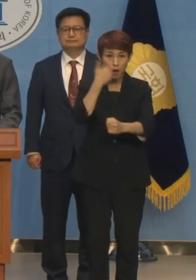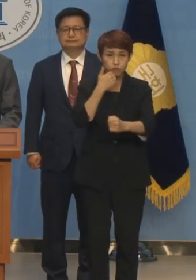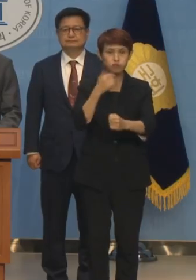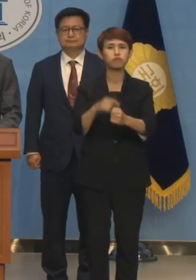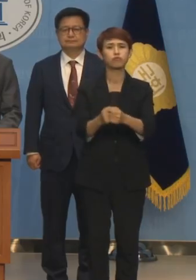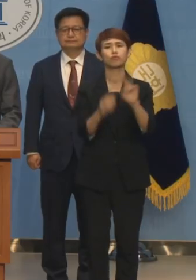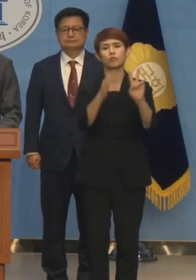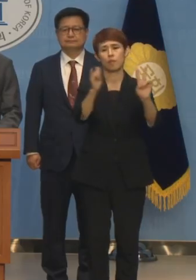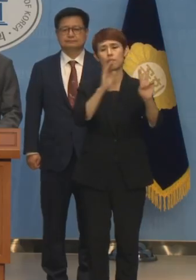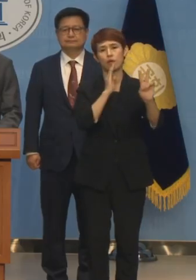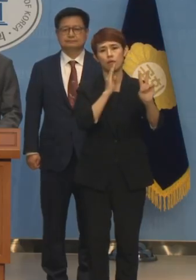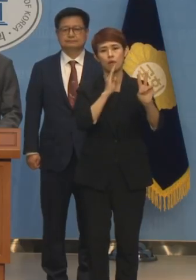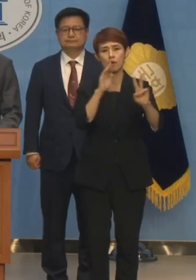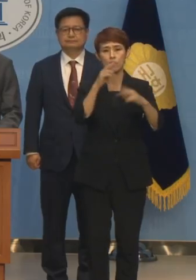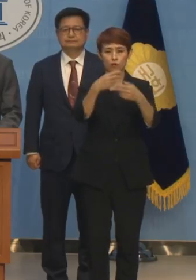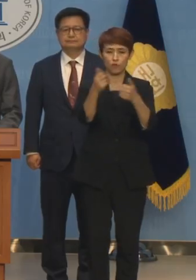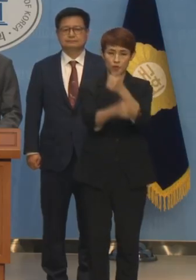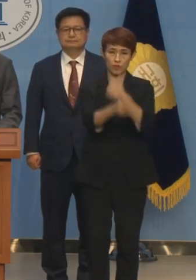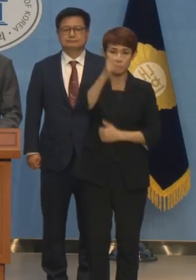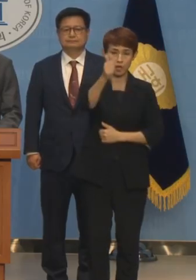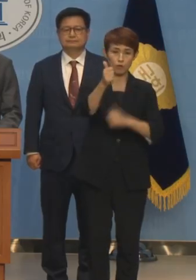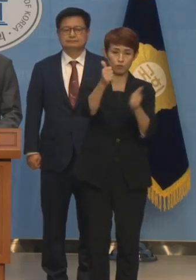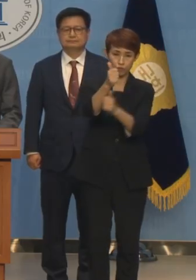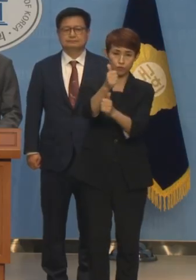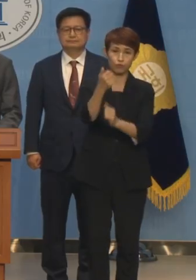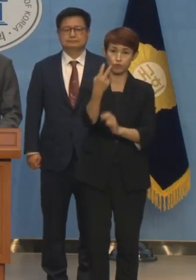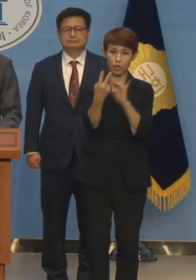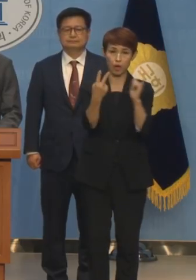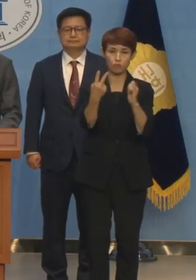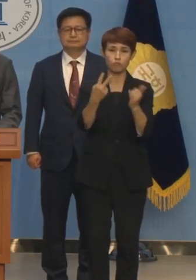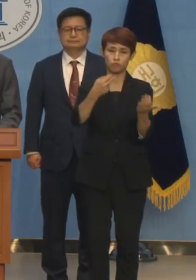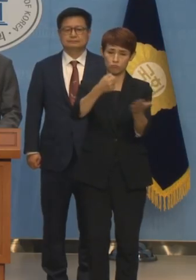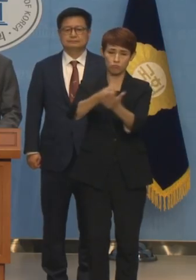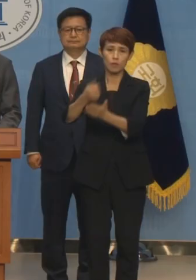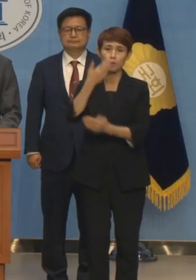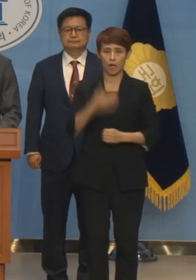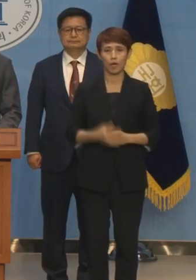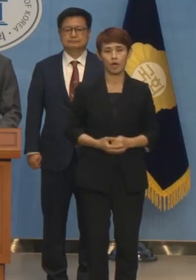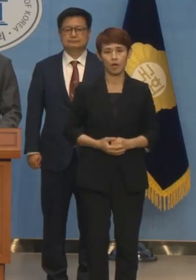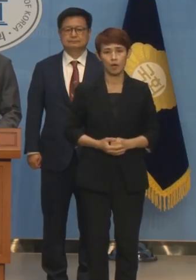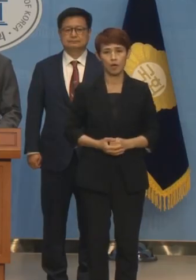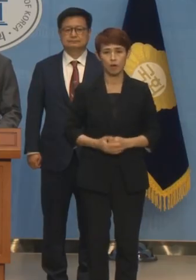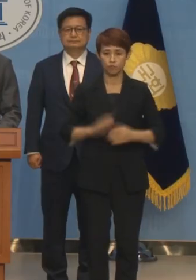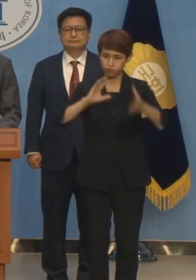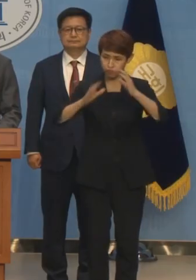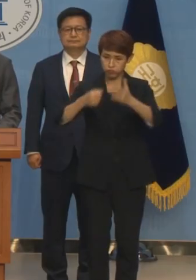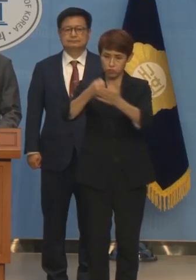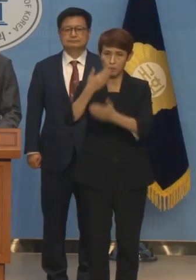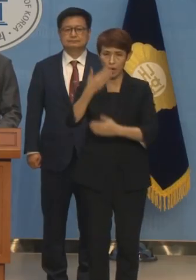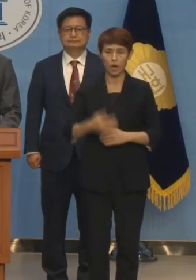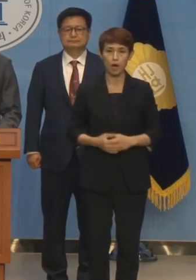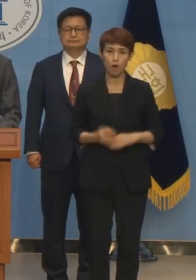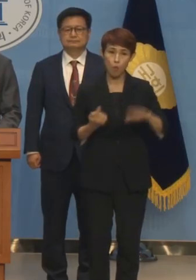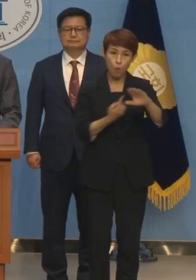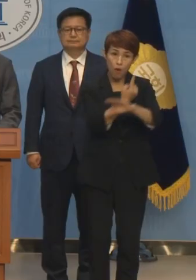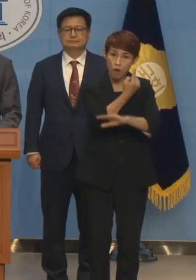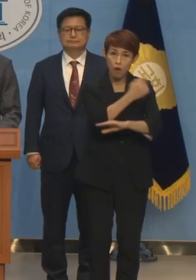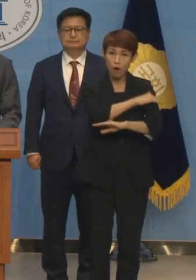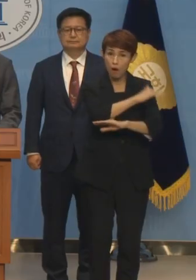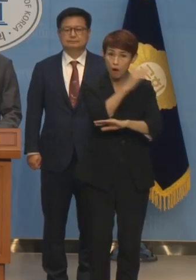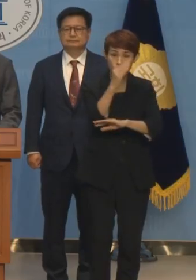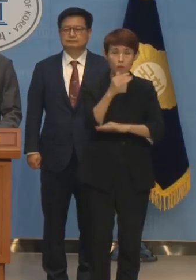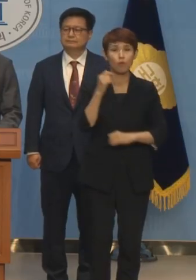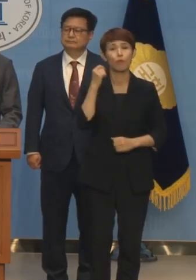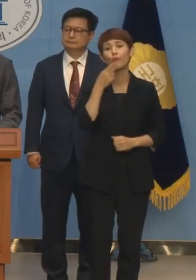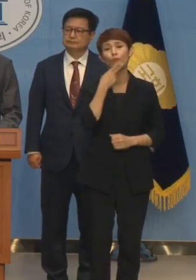위원장, 부위원장 2인에 의한 의결도 당연히 가능합니다. 더 이상 어떻게 다른 해석이 나올 수 있는지